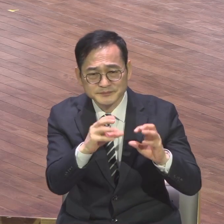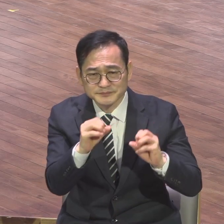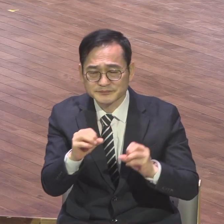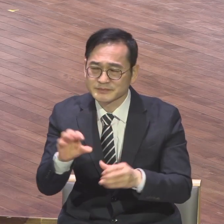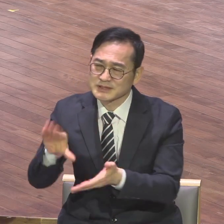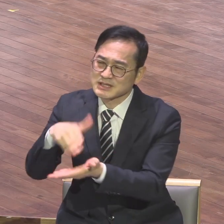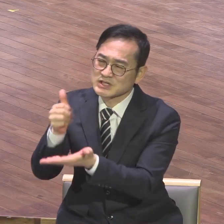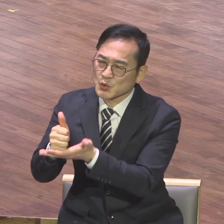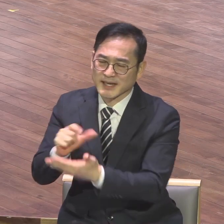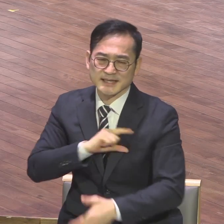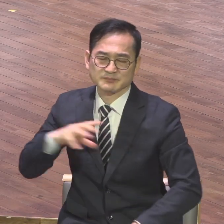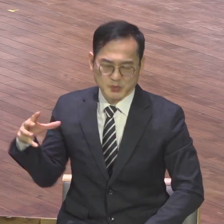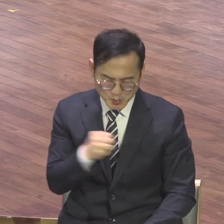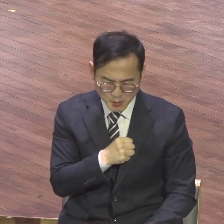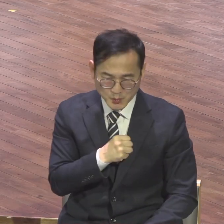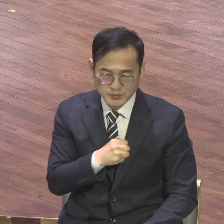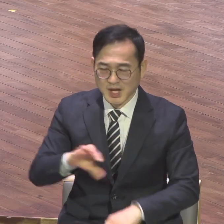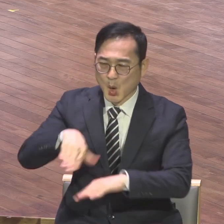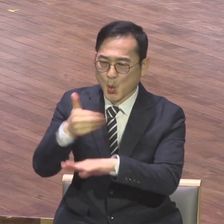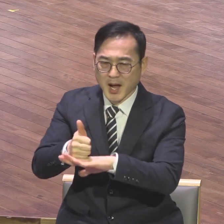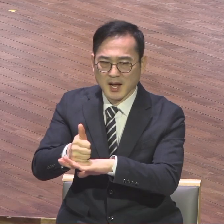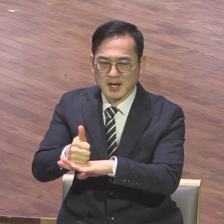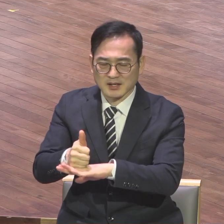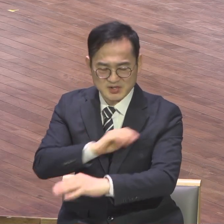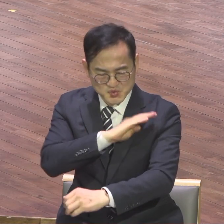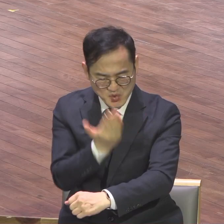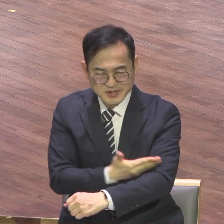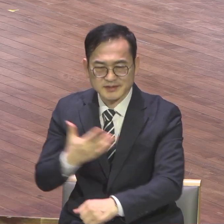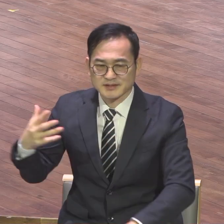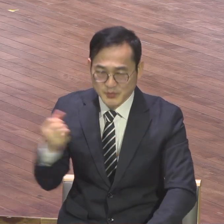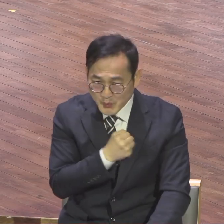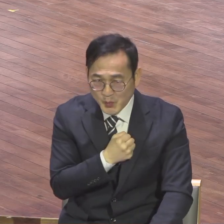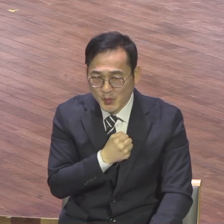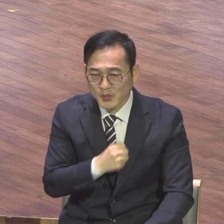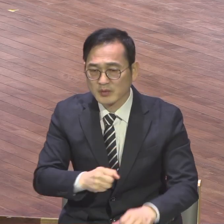것입니다. 왕권으로. 그리스도가 내게 주신 왕권 가지고 가는 것입니다.